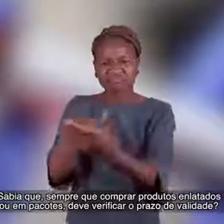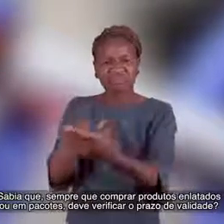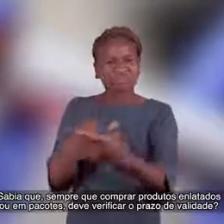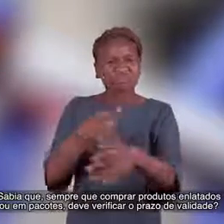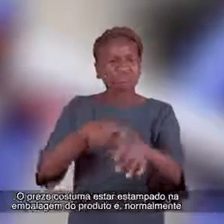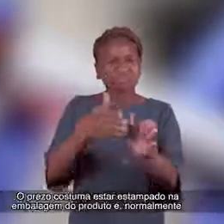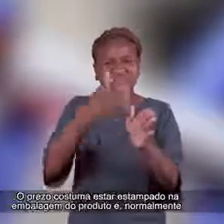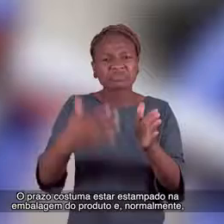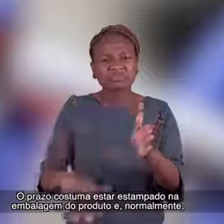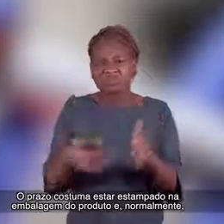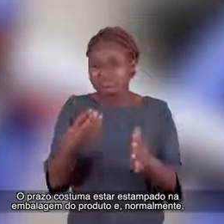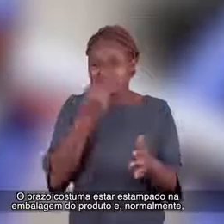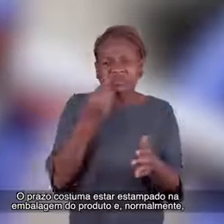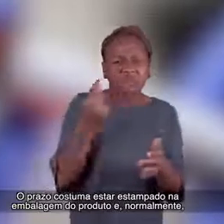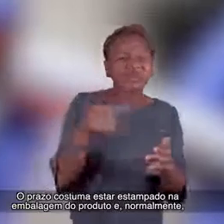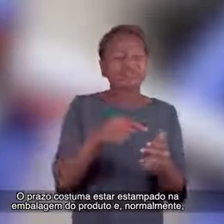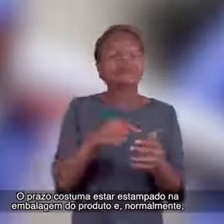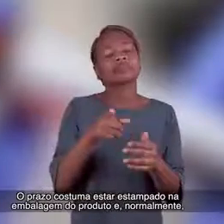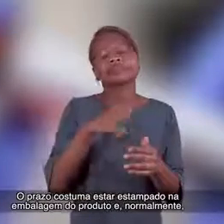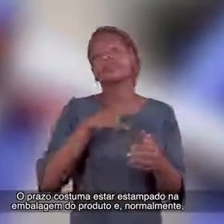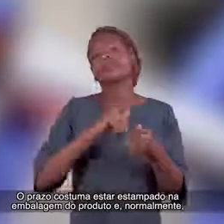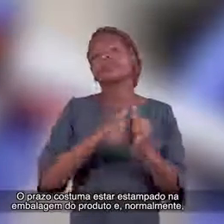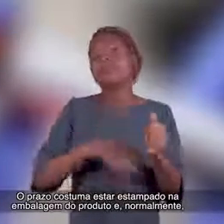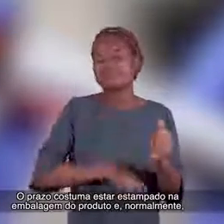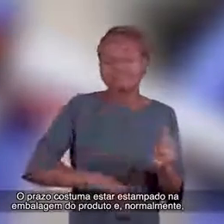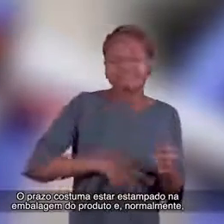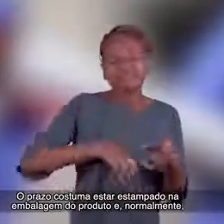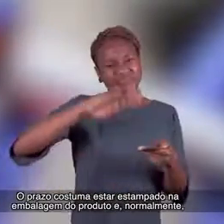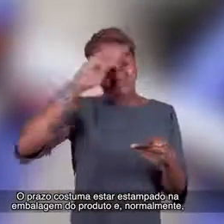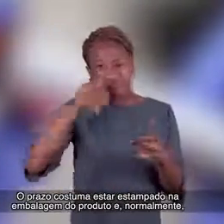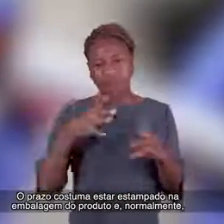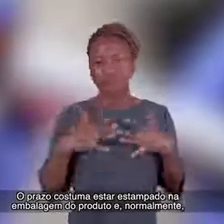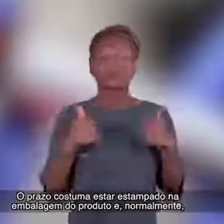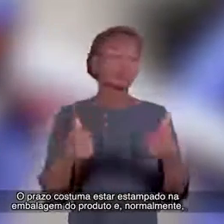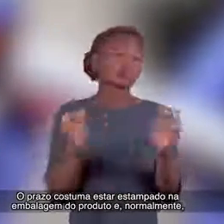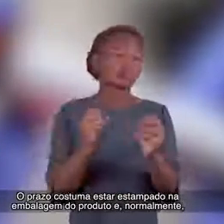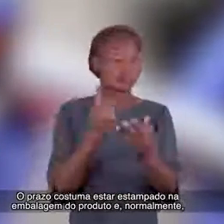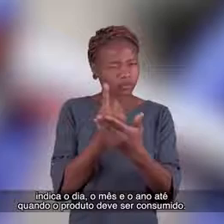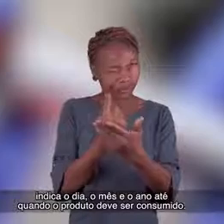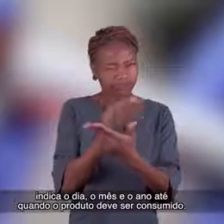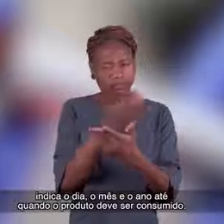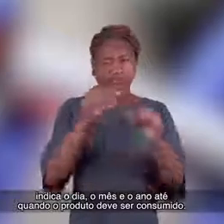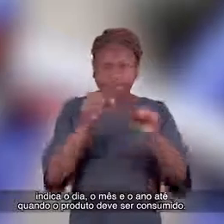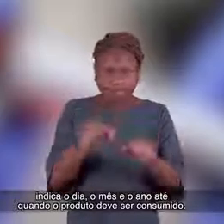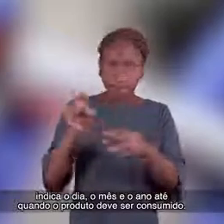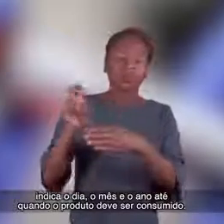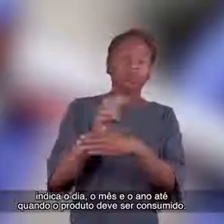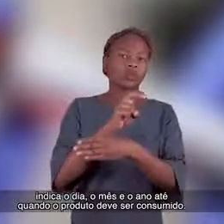validade? O prazo costuma estar estampado na embalagem do produto e normalmente indica o dia, o mês